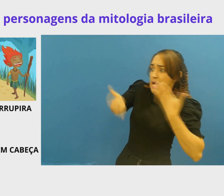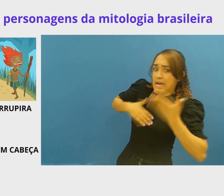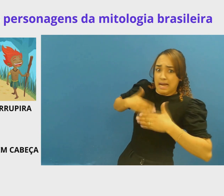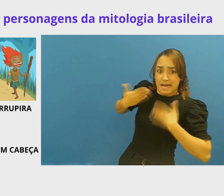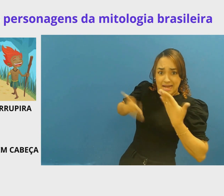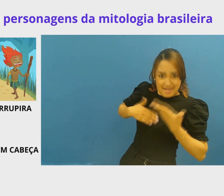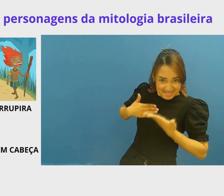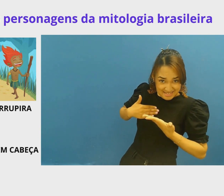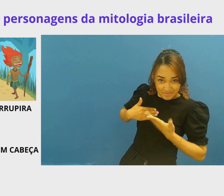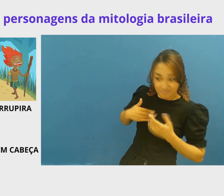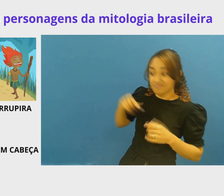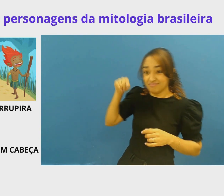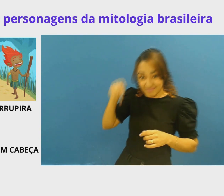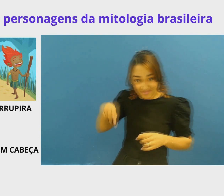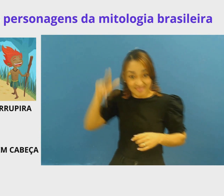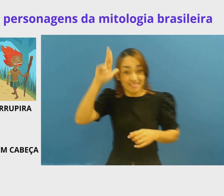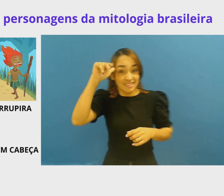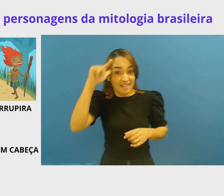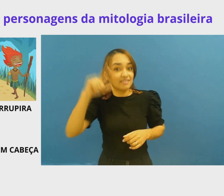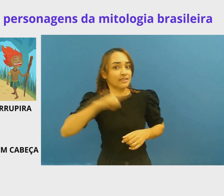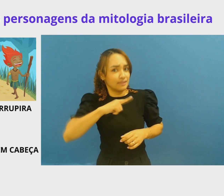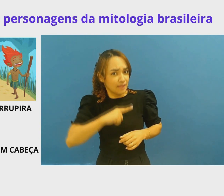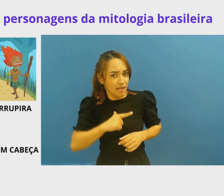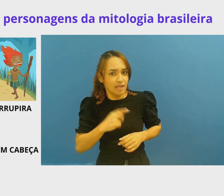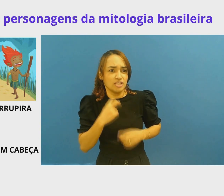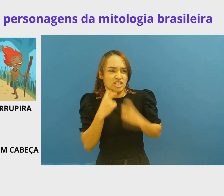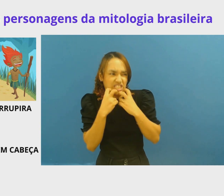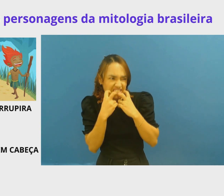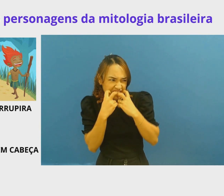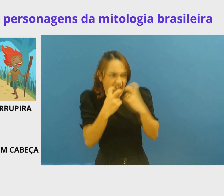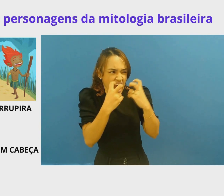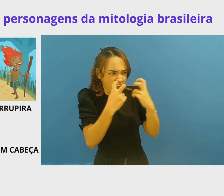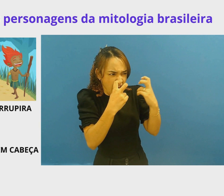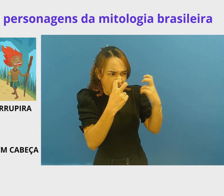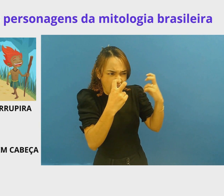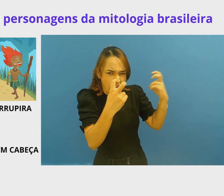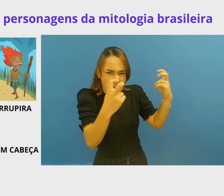E ele emite sons assustadores,